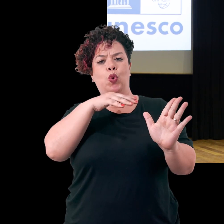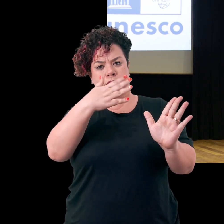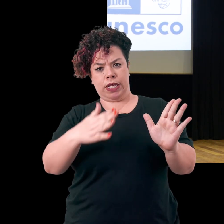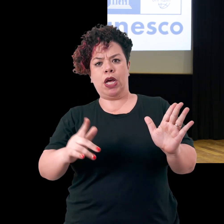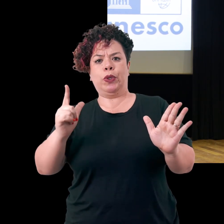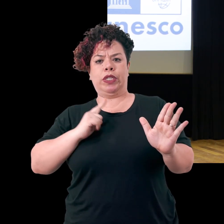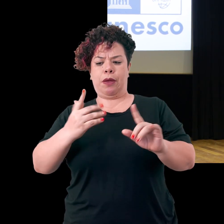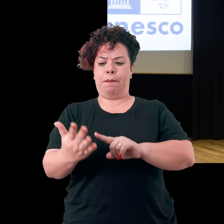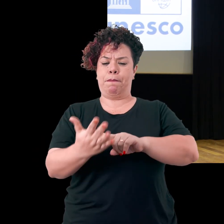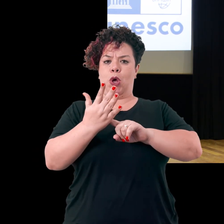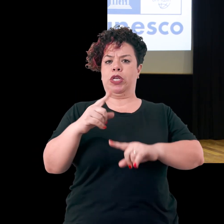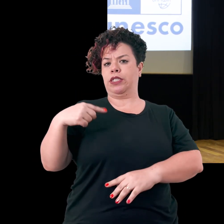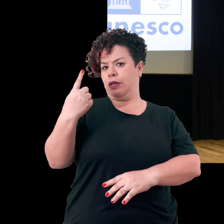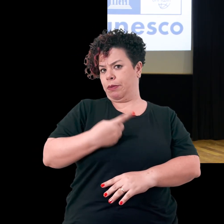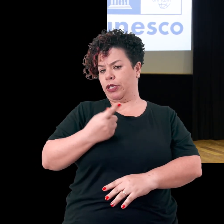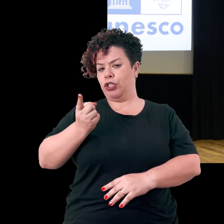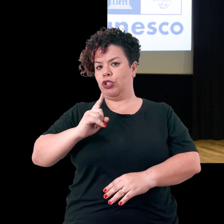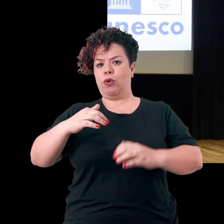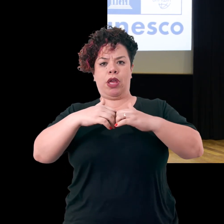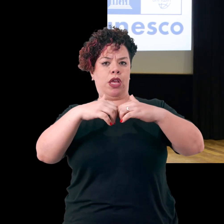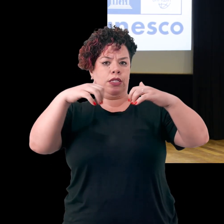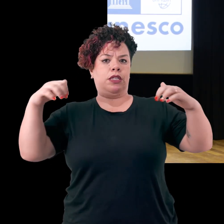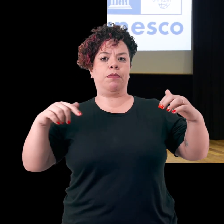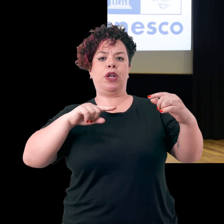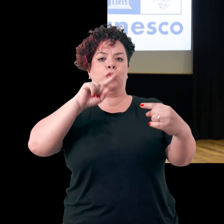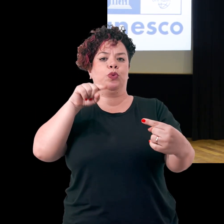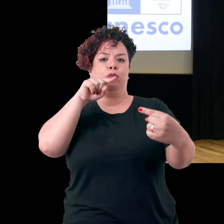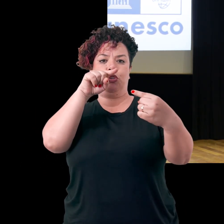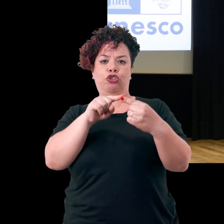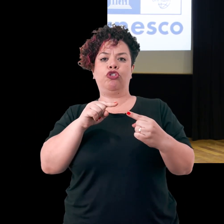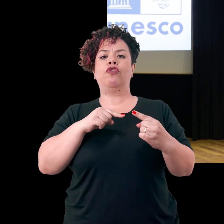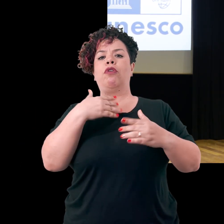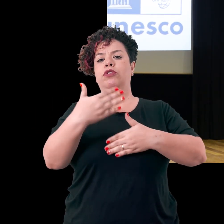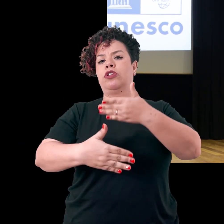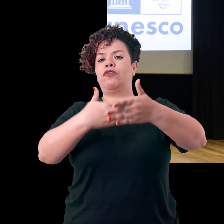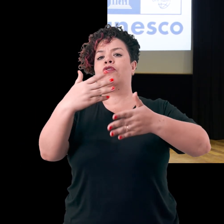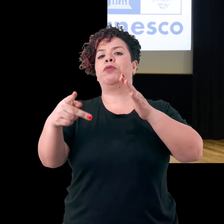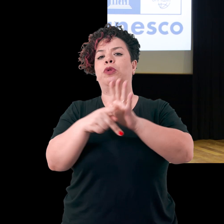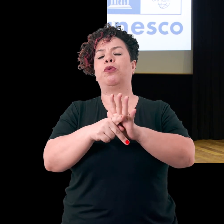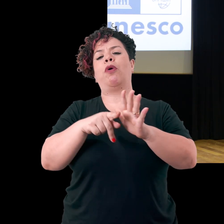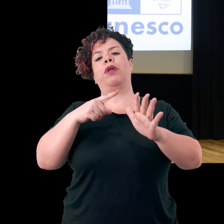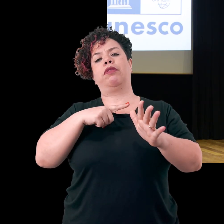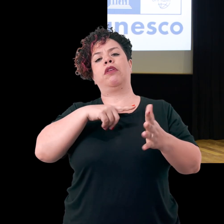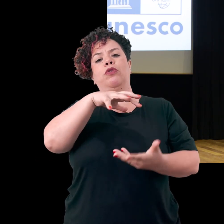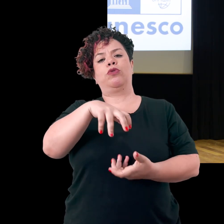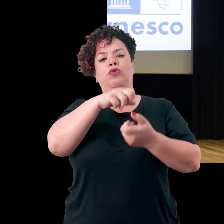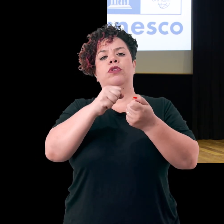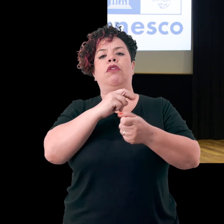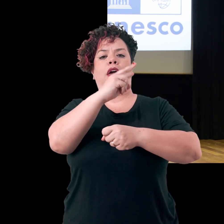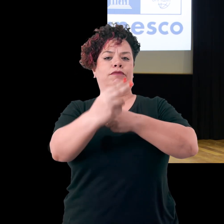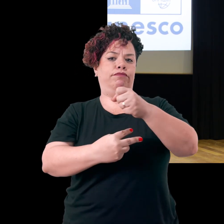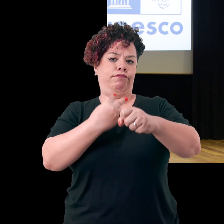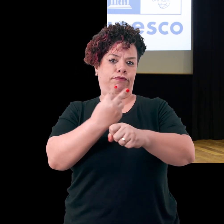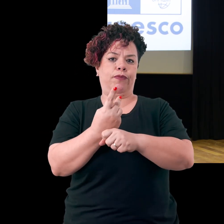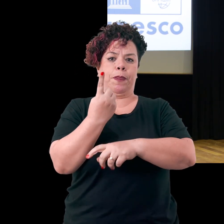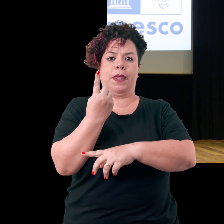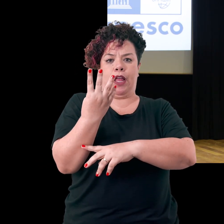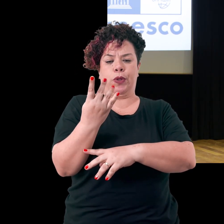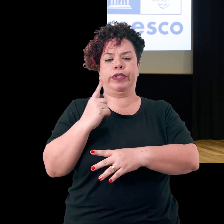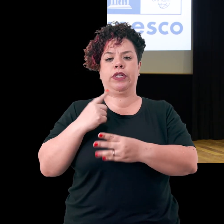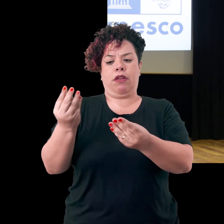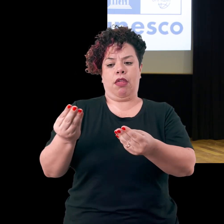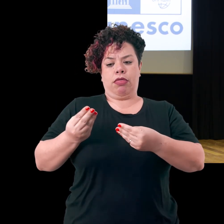que não se distancia muito do que o Objetivo de Desenvolvimento Sustentável 14 traz para a gente, como